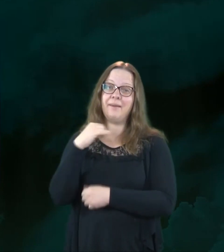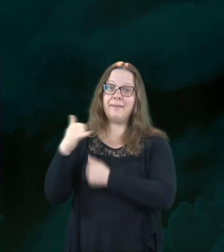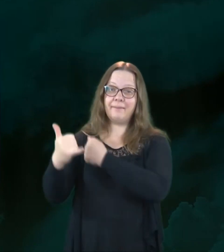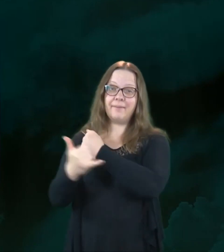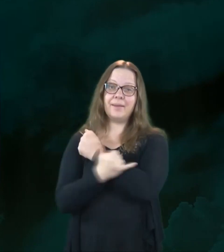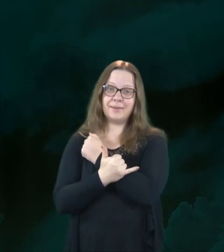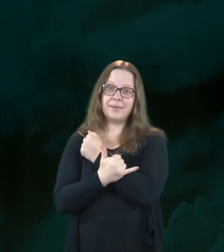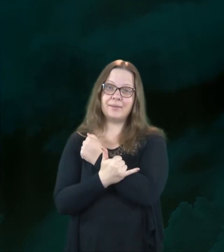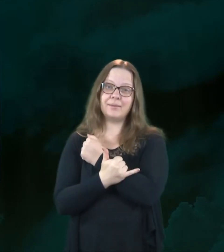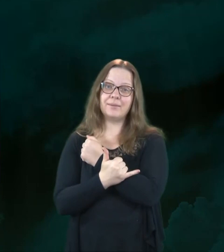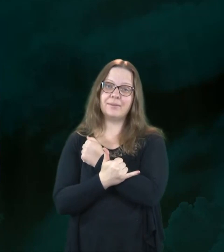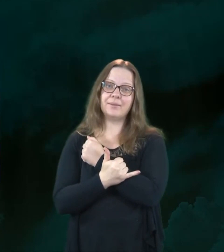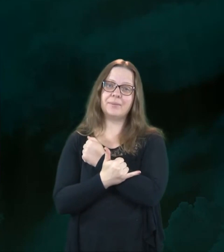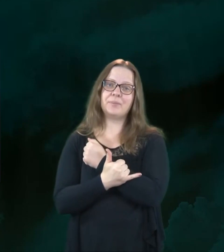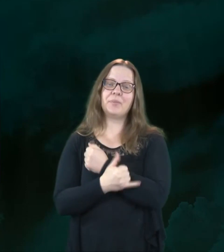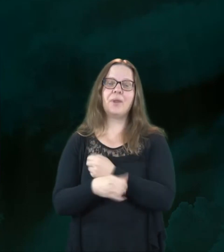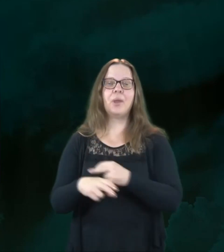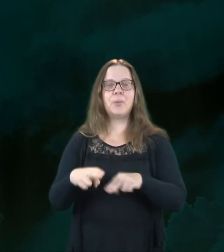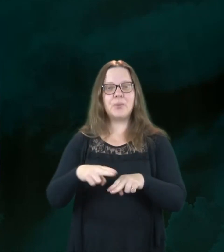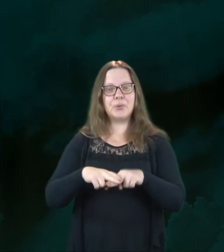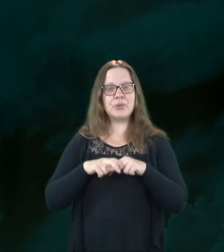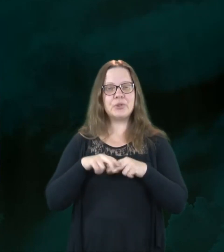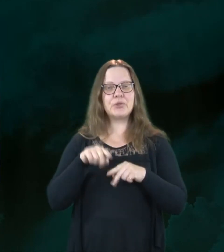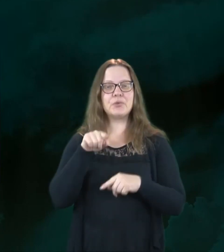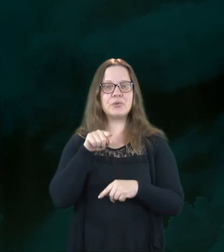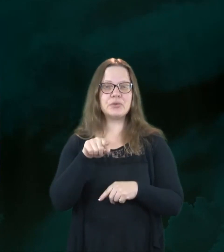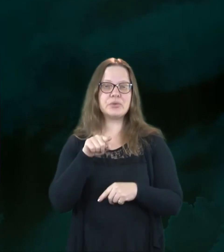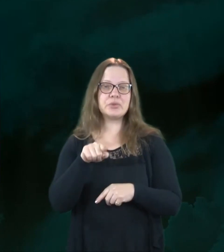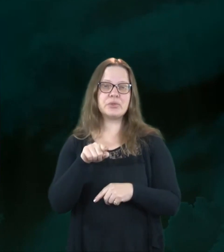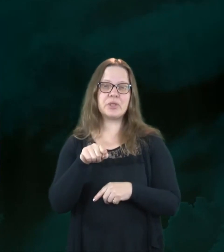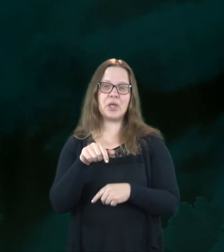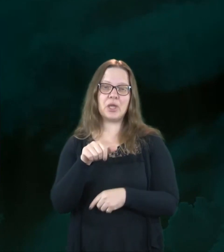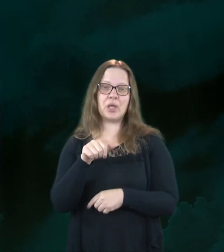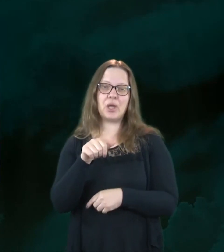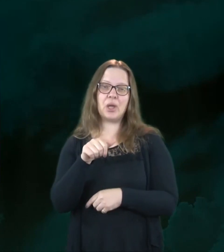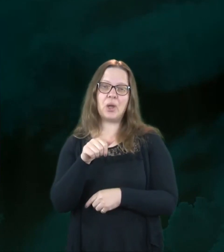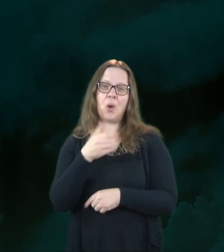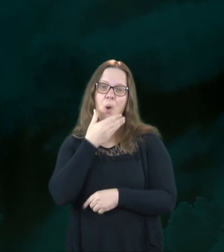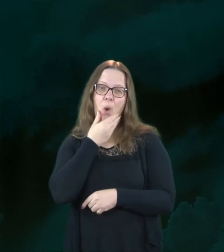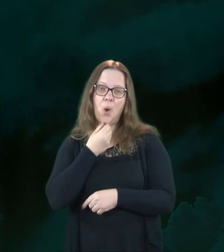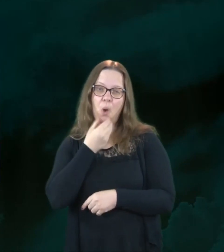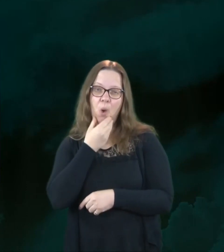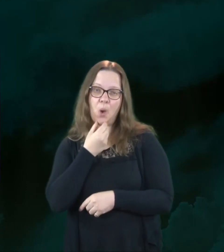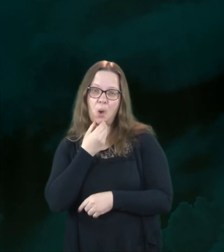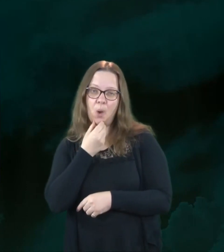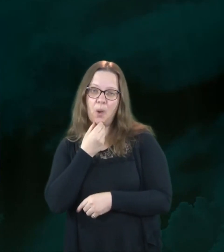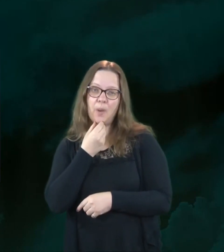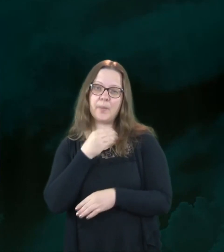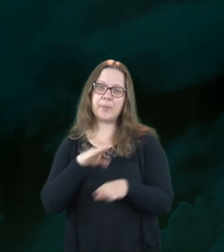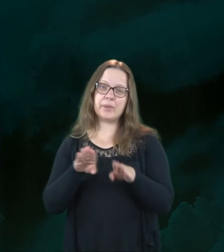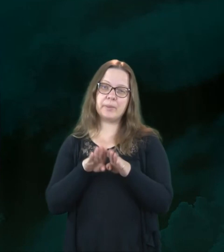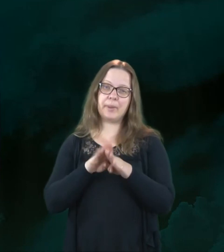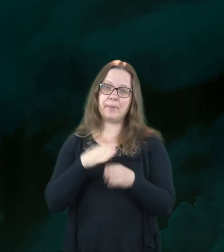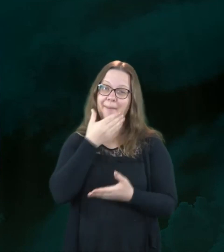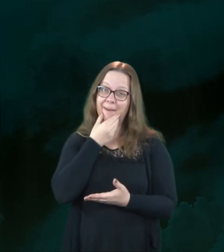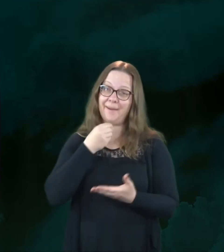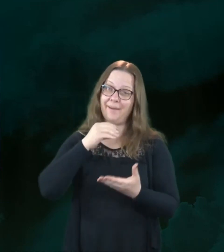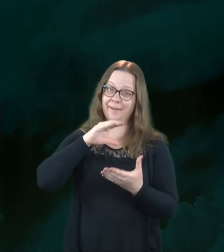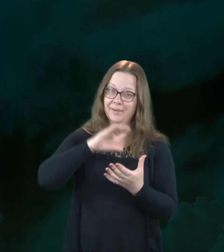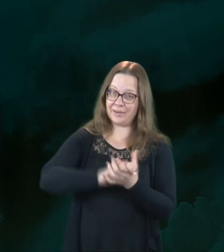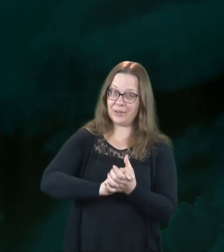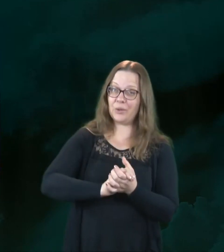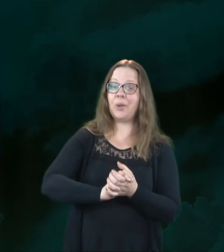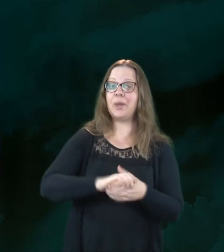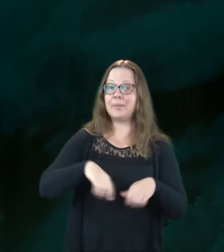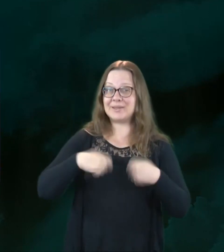por isso, você que é homem, você que é marido, você precisa dar valor e importância para a sua esposa, porque o Senhor